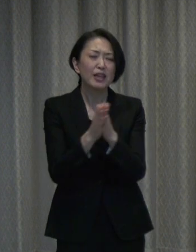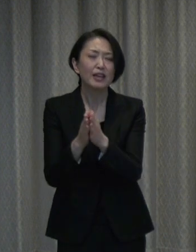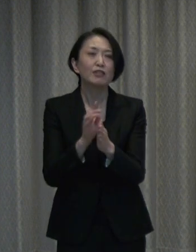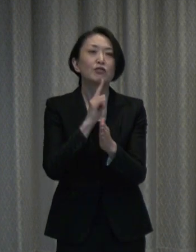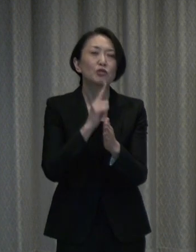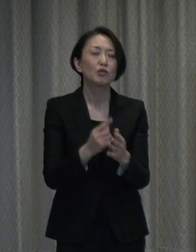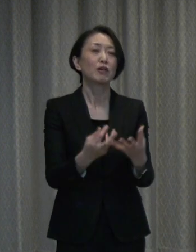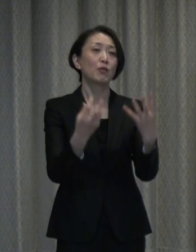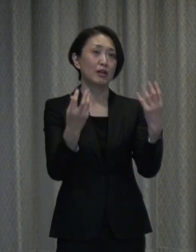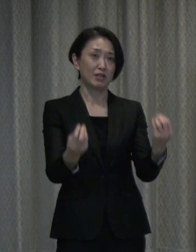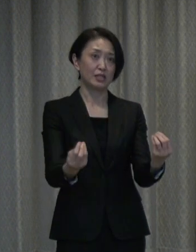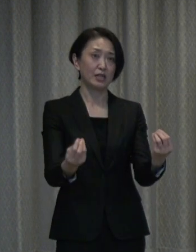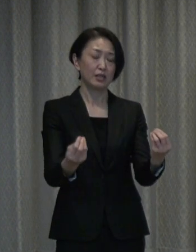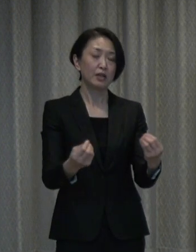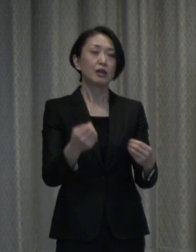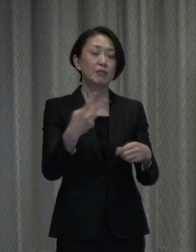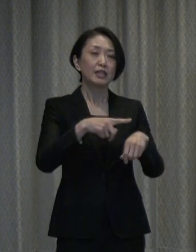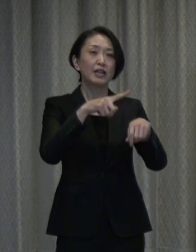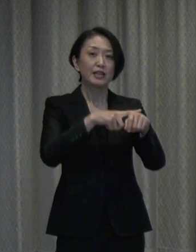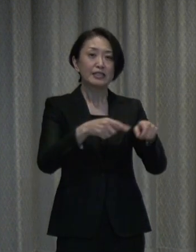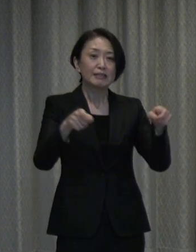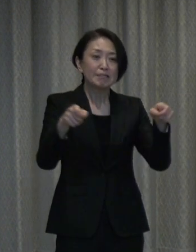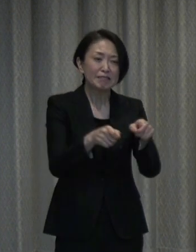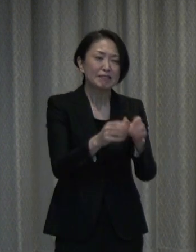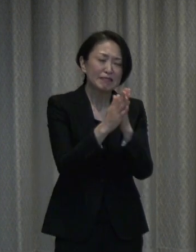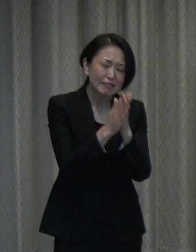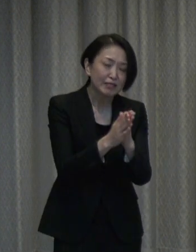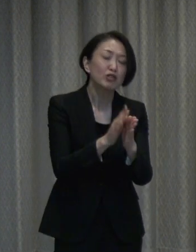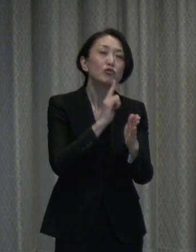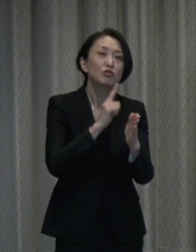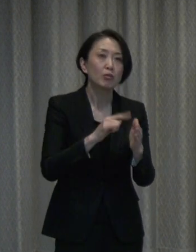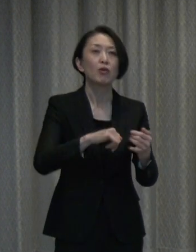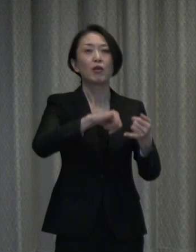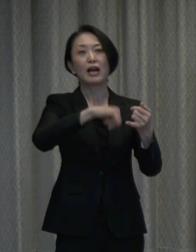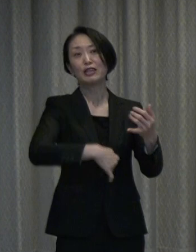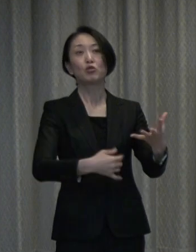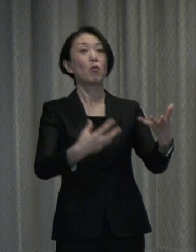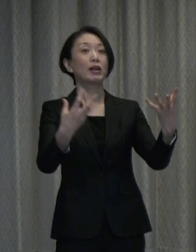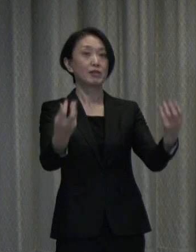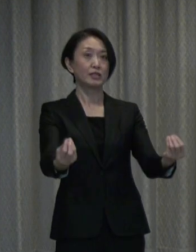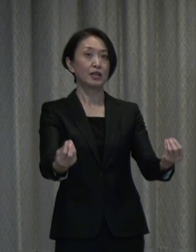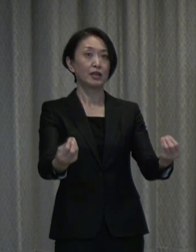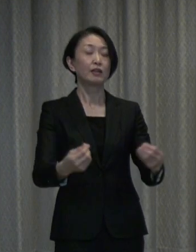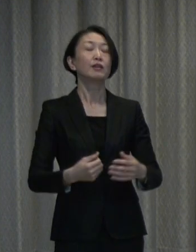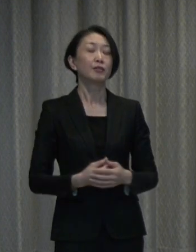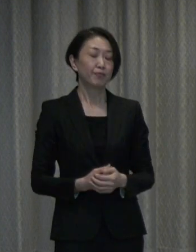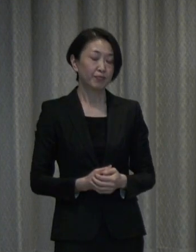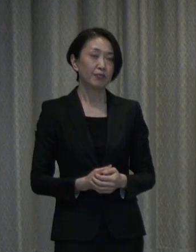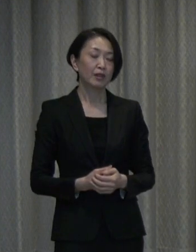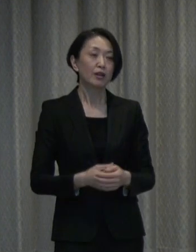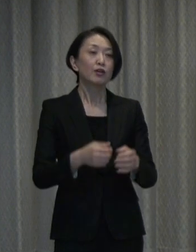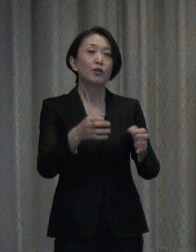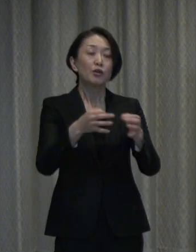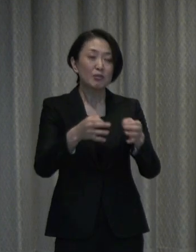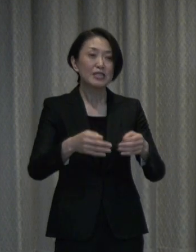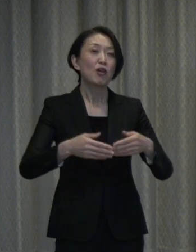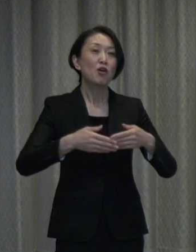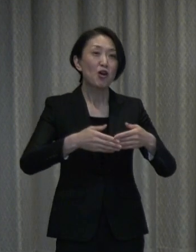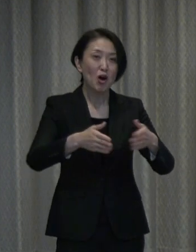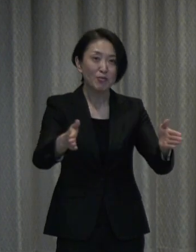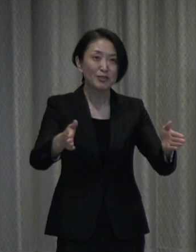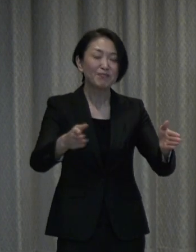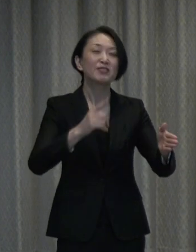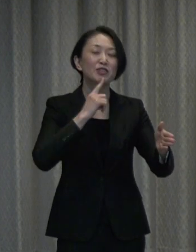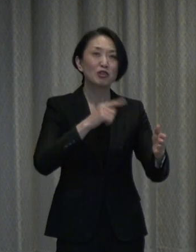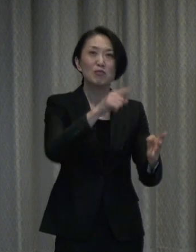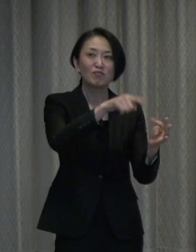ました。また時短営業も解除いたしました。お店をオープンしたところもた